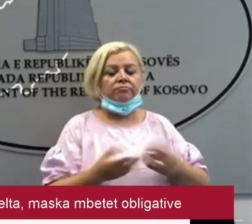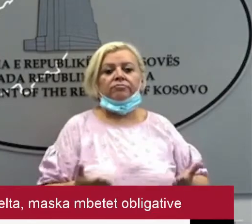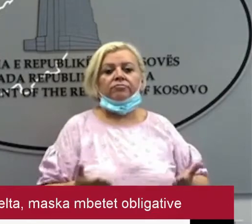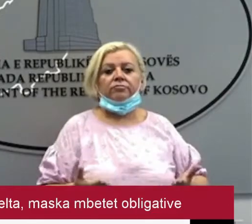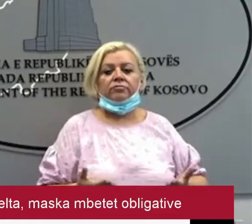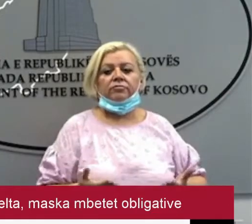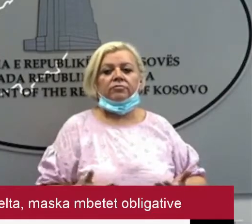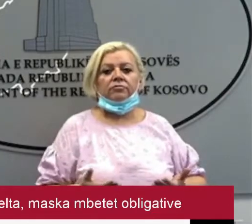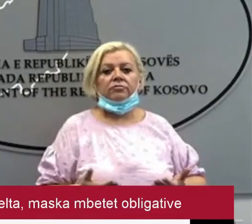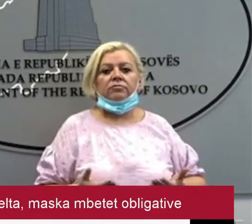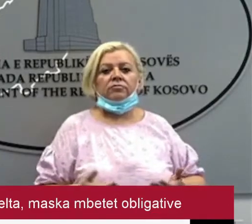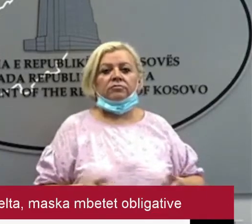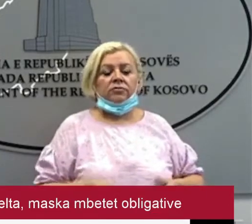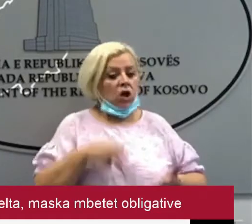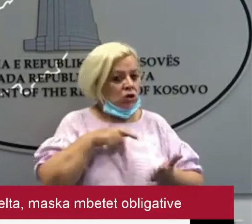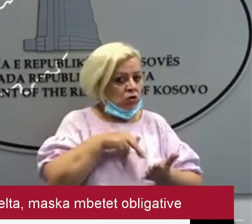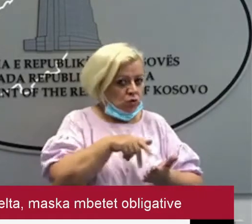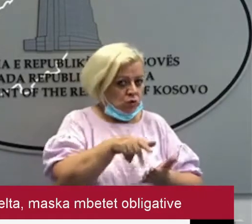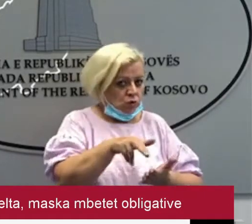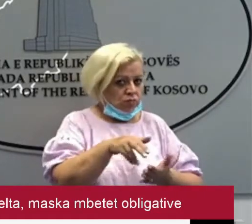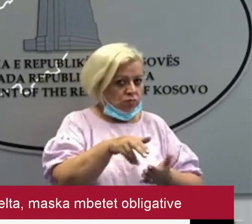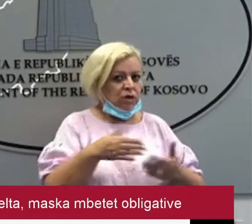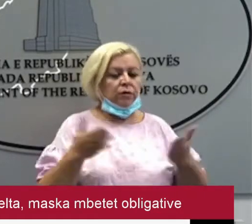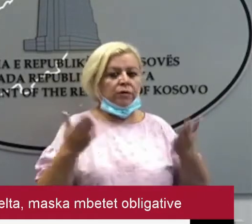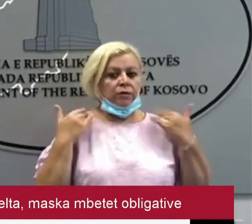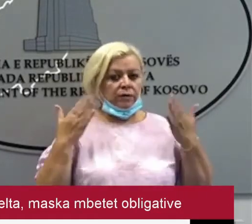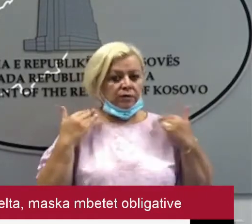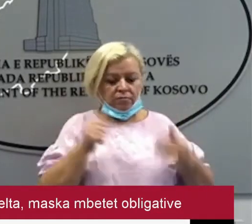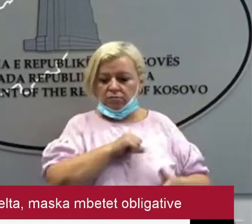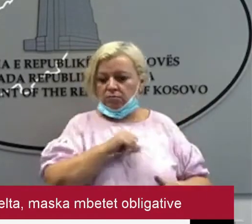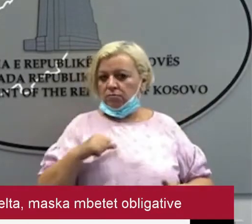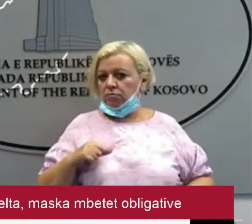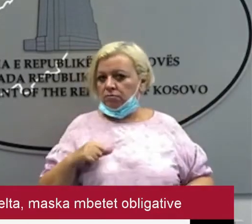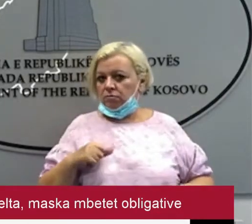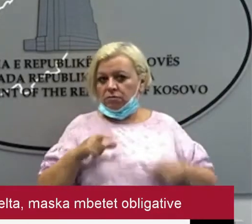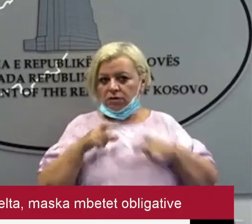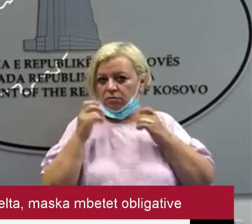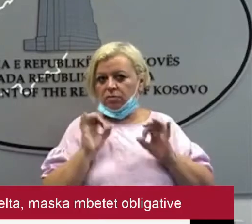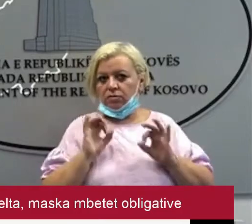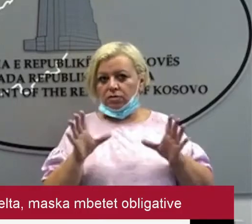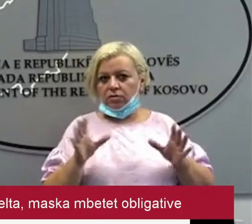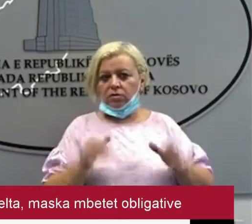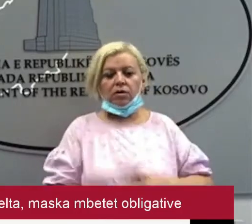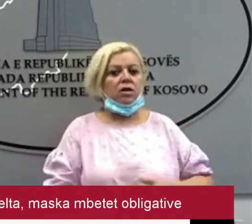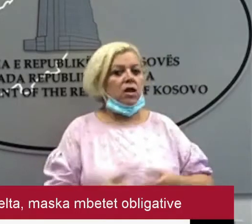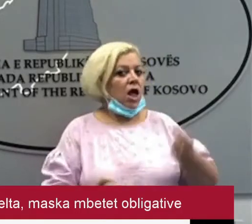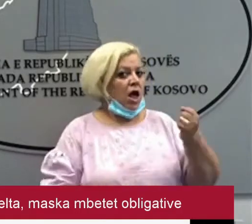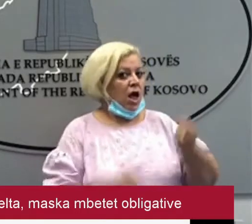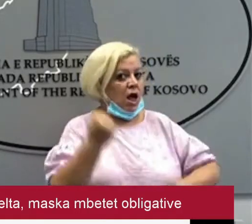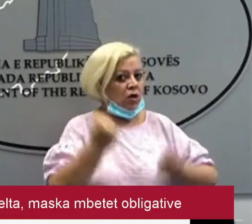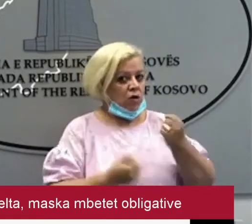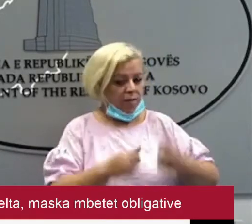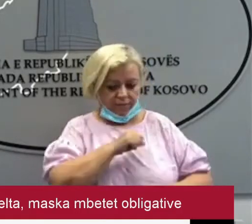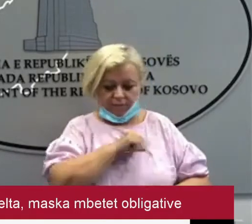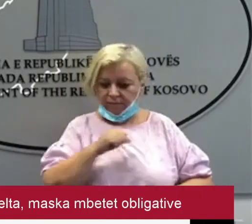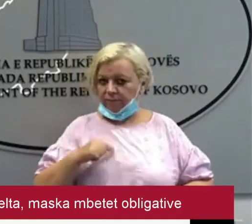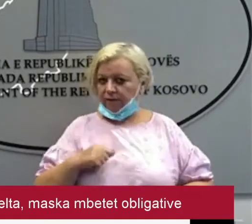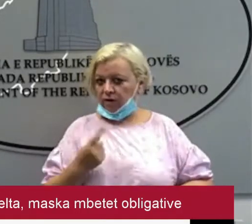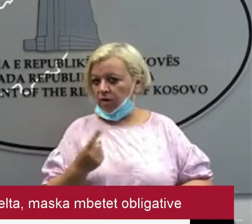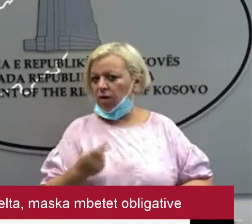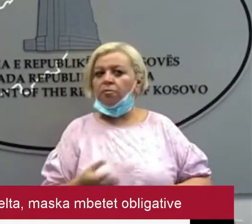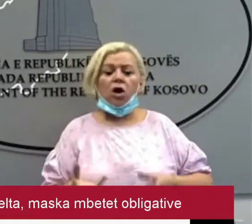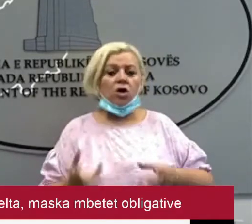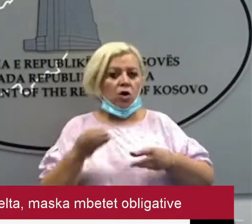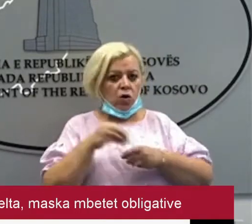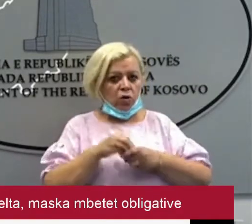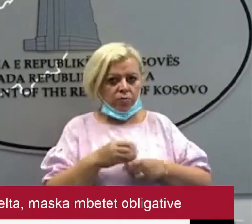përveç gjatë ecjes në ambient të jashtëm kur jemi vetëm, gjatë ngasjes së automjetit vetëm apo me një